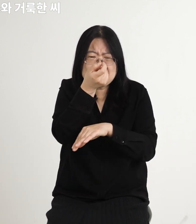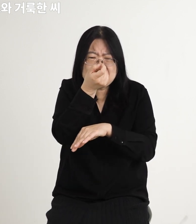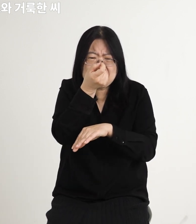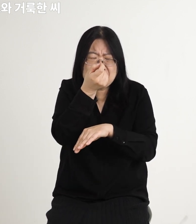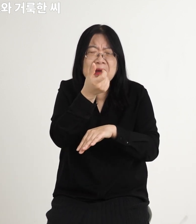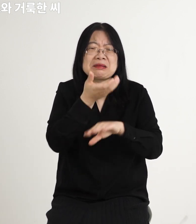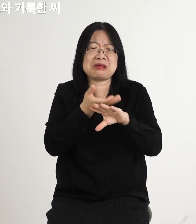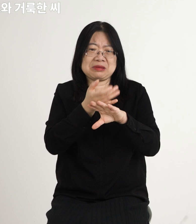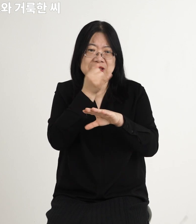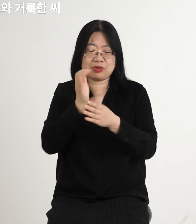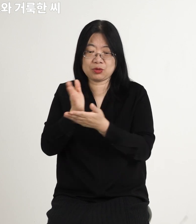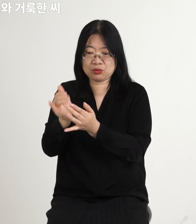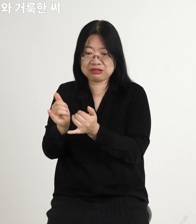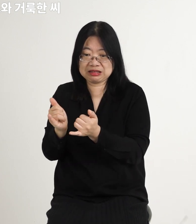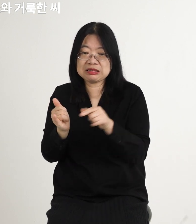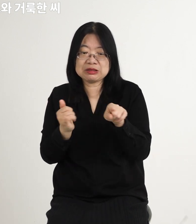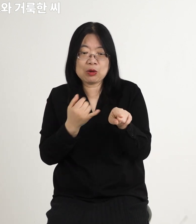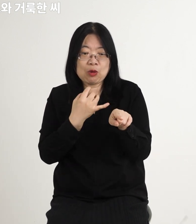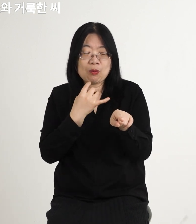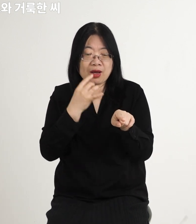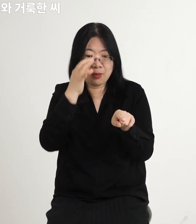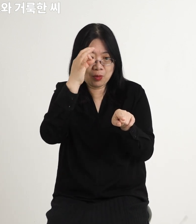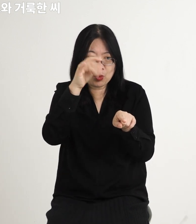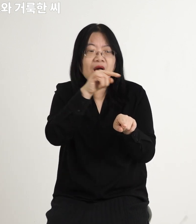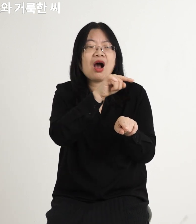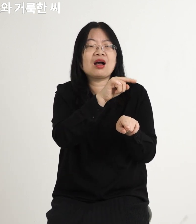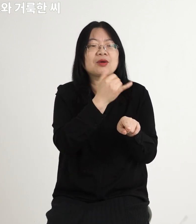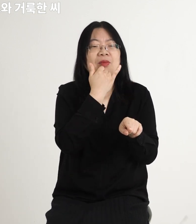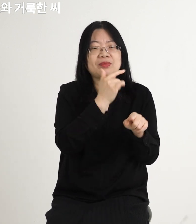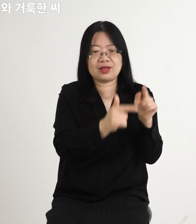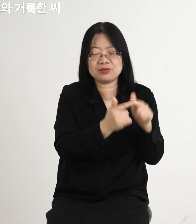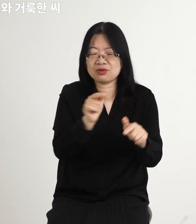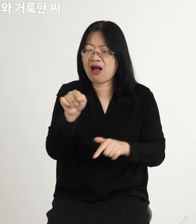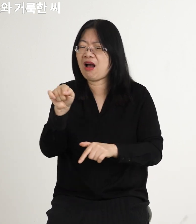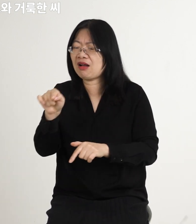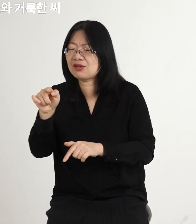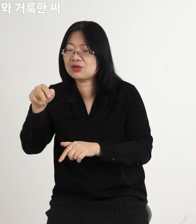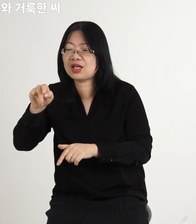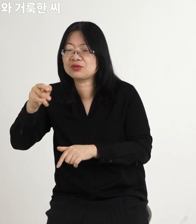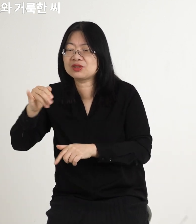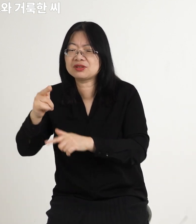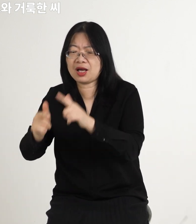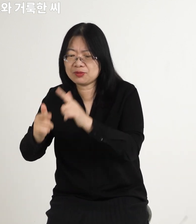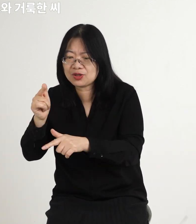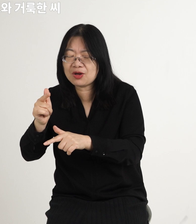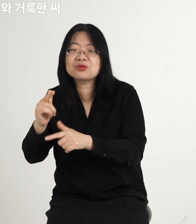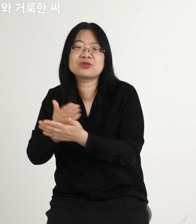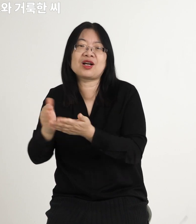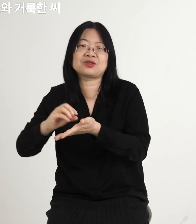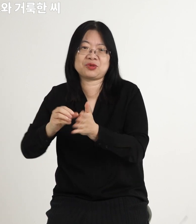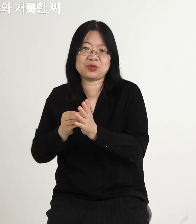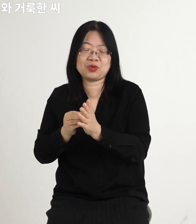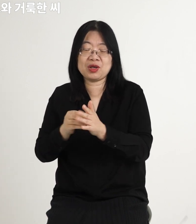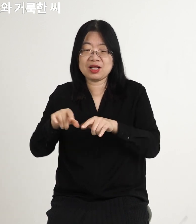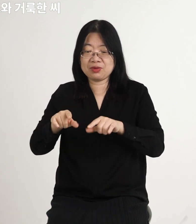전문가들은 그걸 보고 구분할 정도로 비슷해요. 그런데 오늘 성경은 뭐라 그래요?